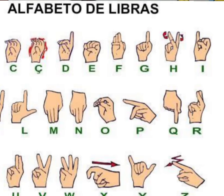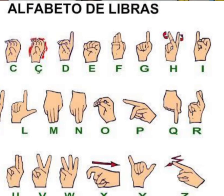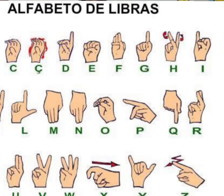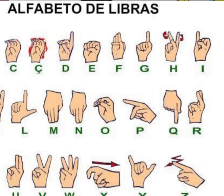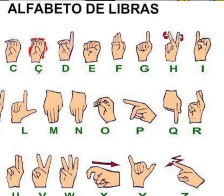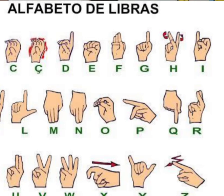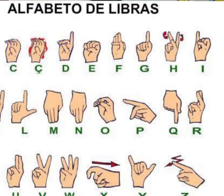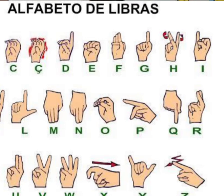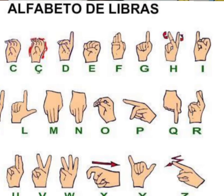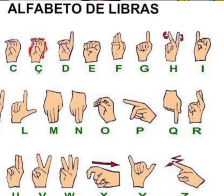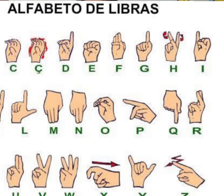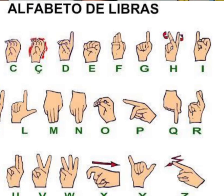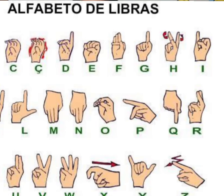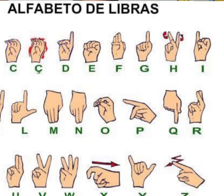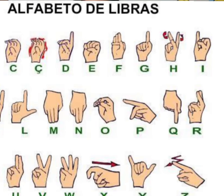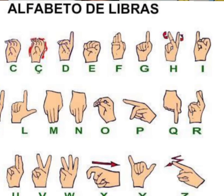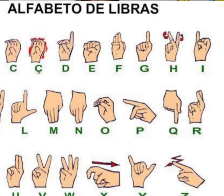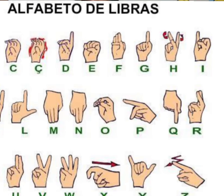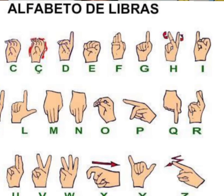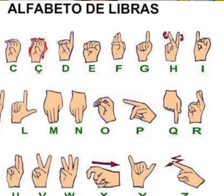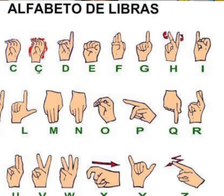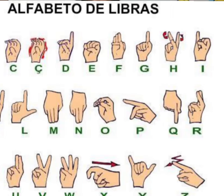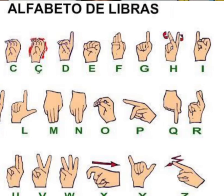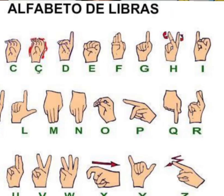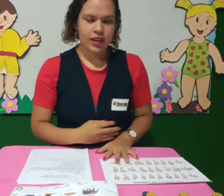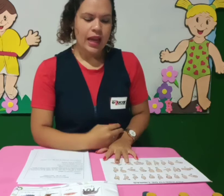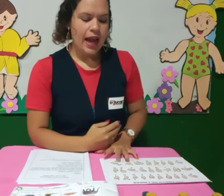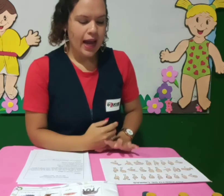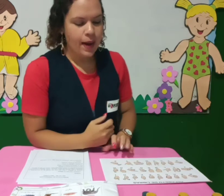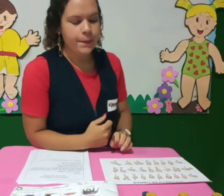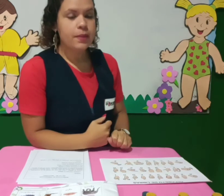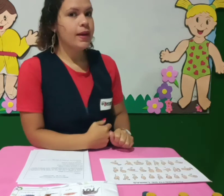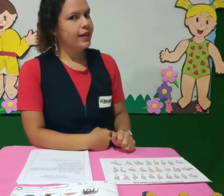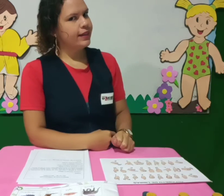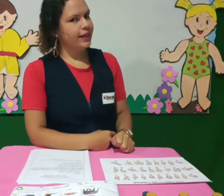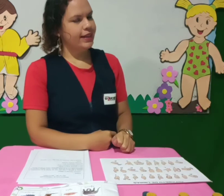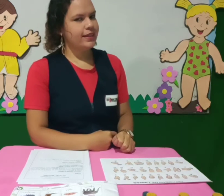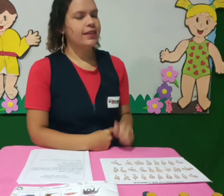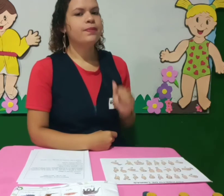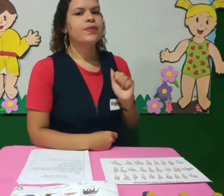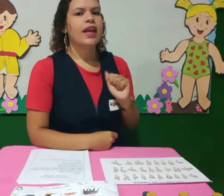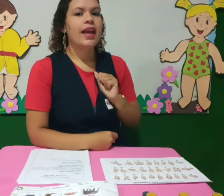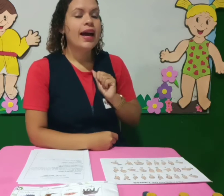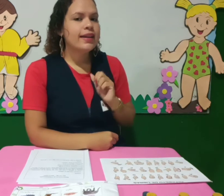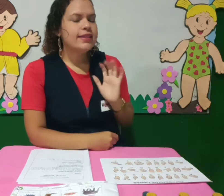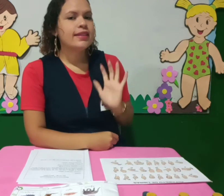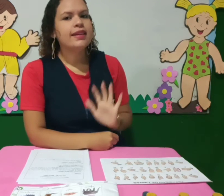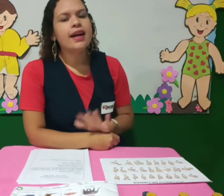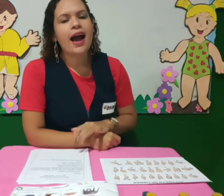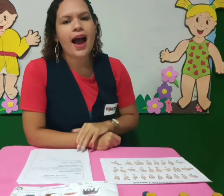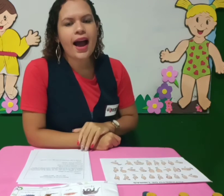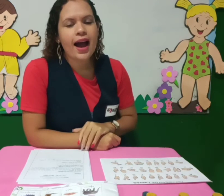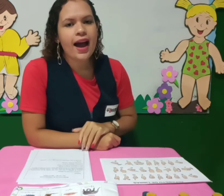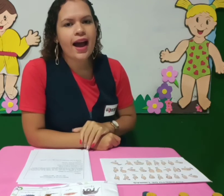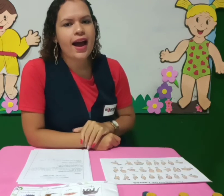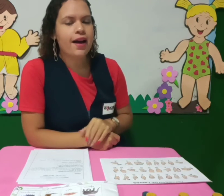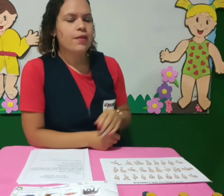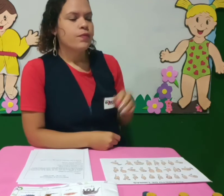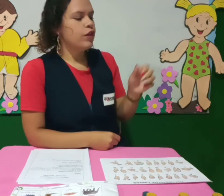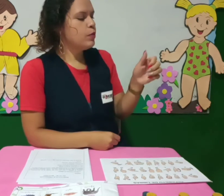Vamos fazer junto com a tia? Vamos lá? A primeira letra é a letra A. Vamos